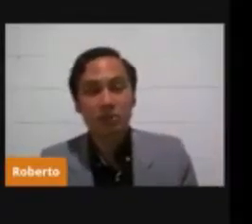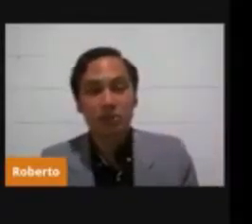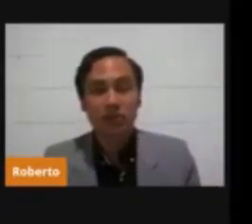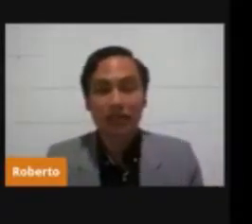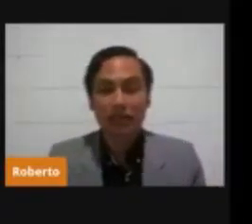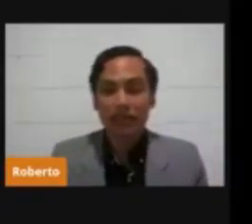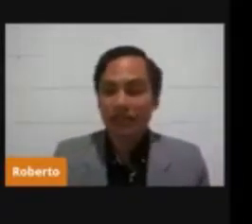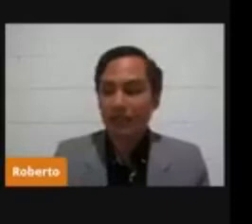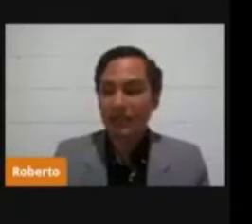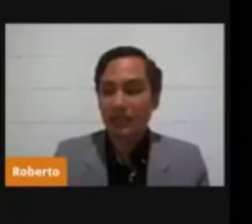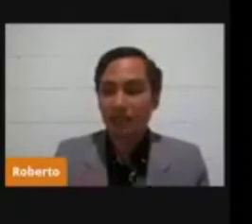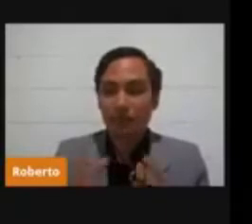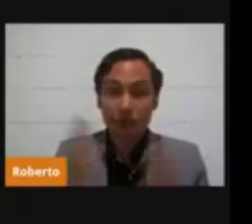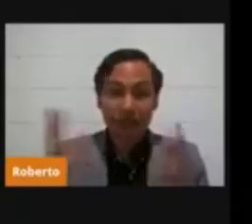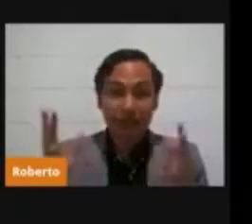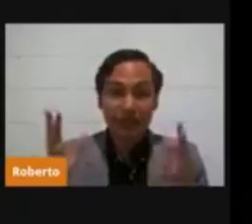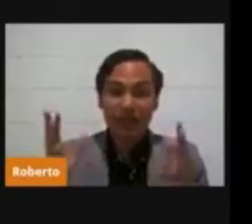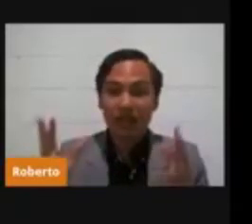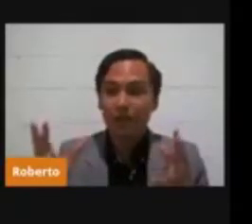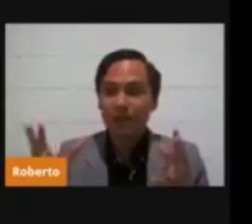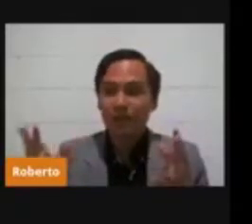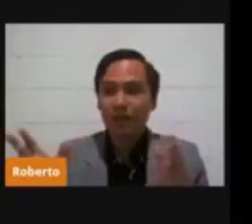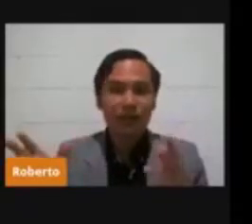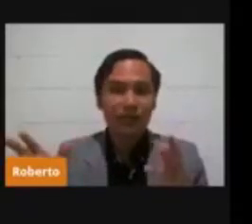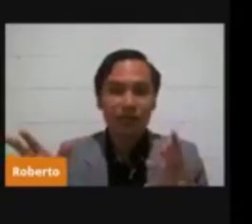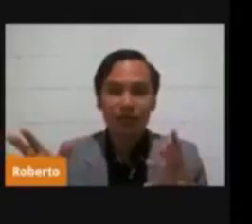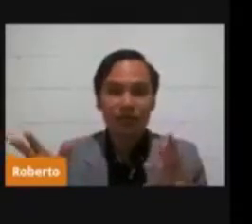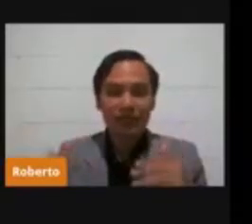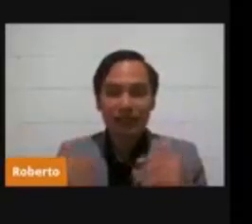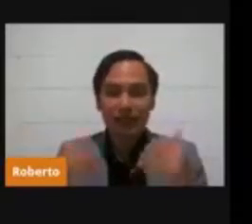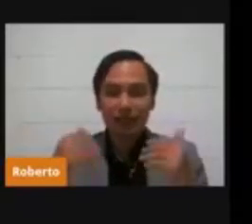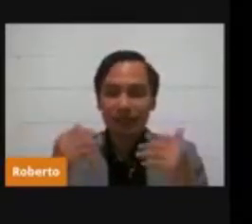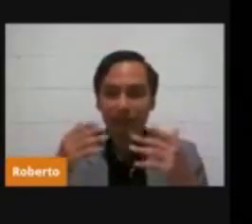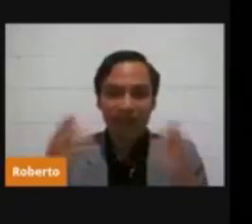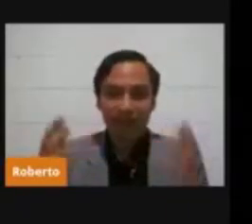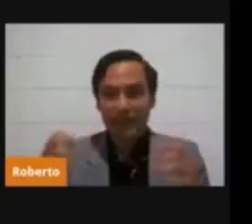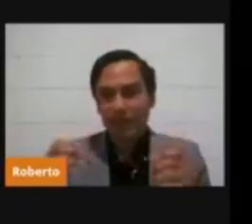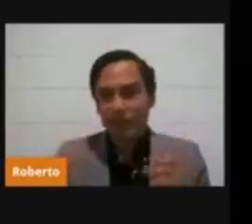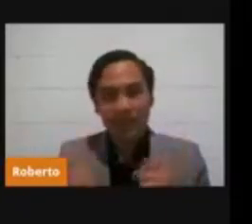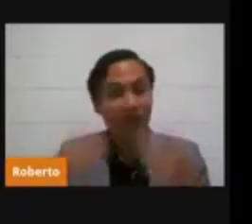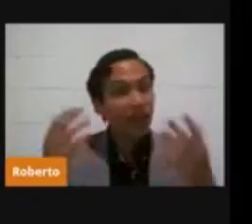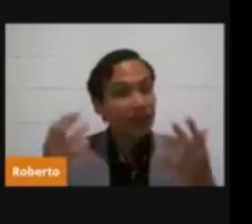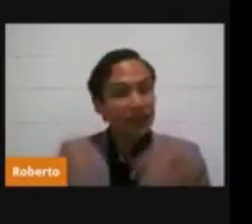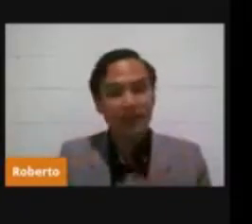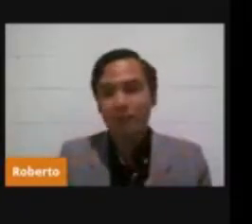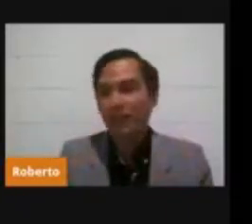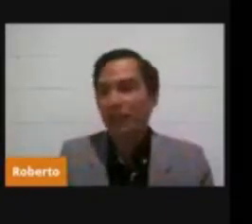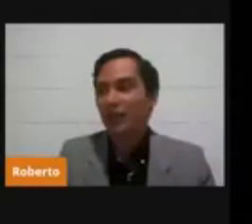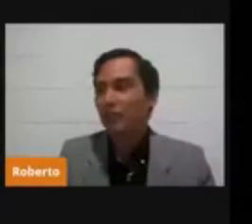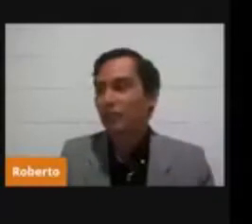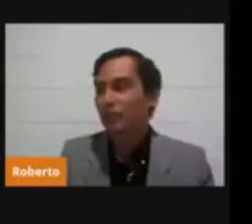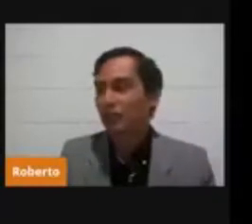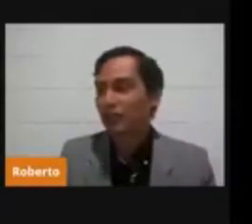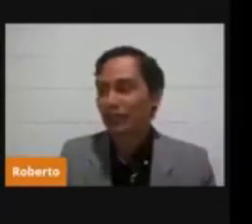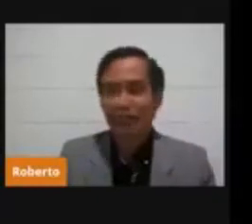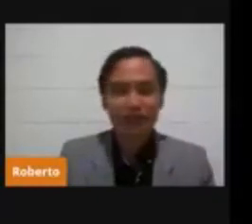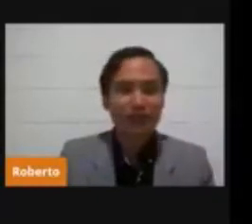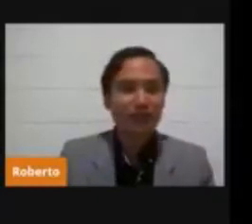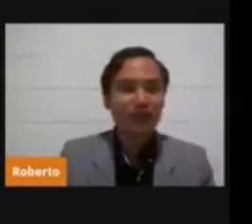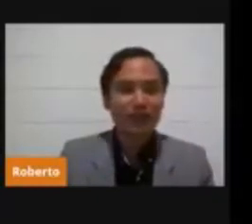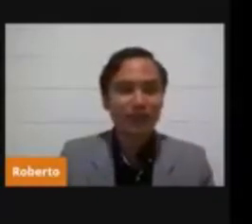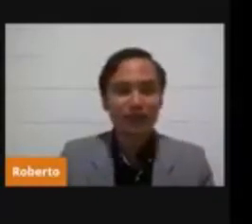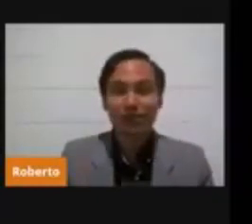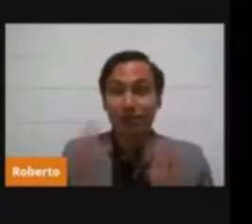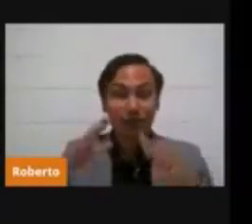tenemos diferentes formas de pensar y por eso ahí se evidencia con las teorías, digamos, cómo se creó